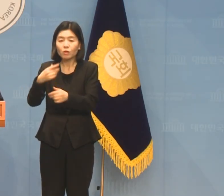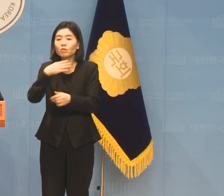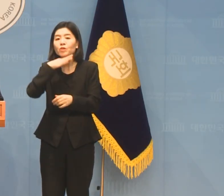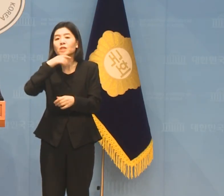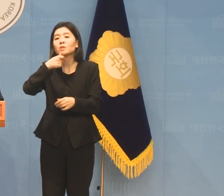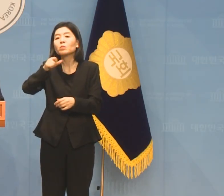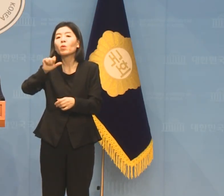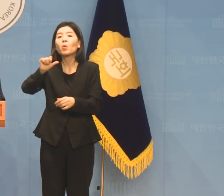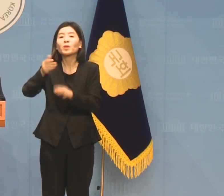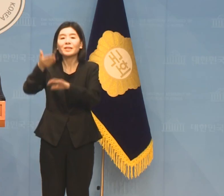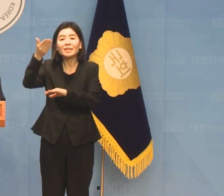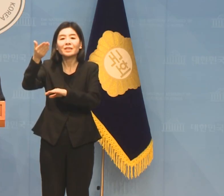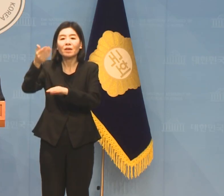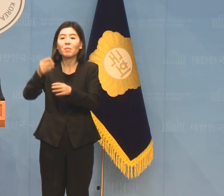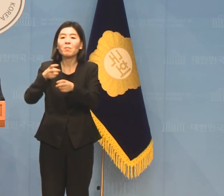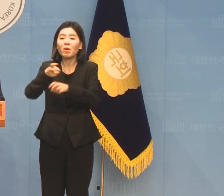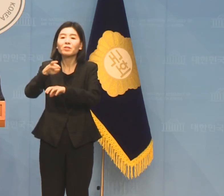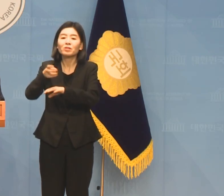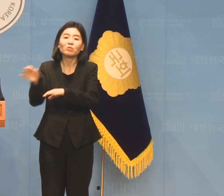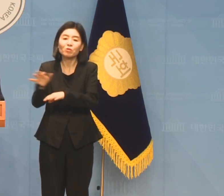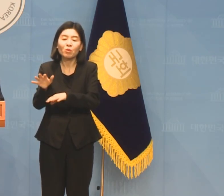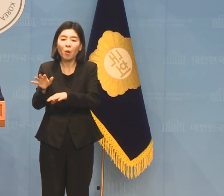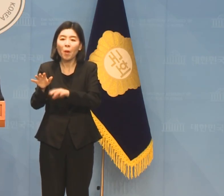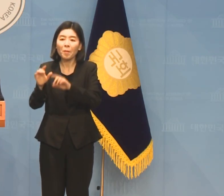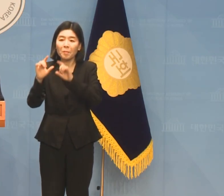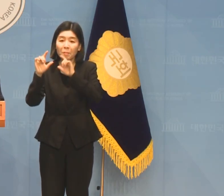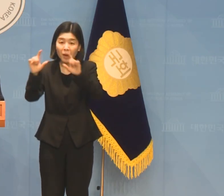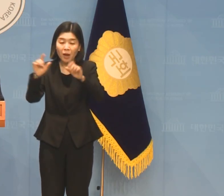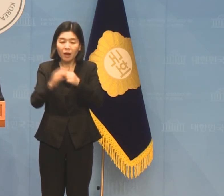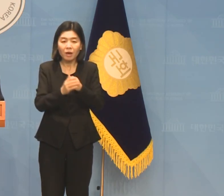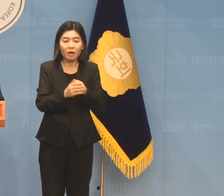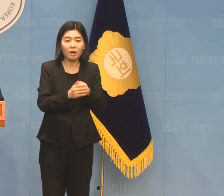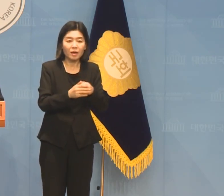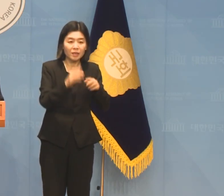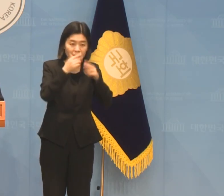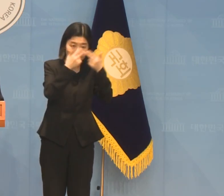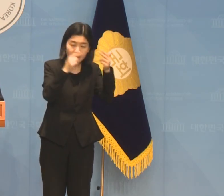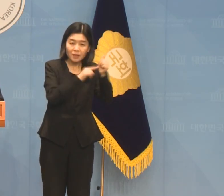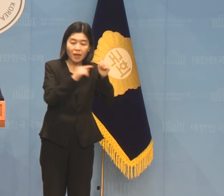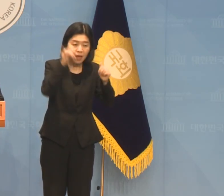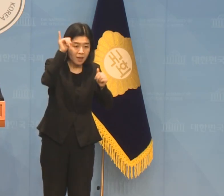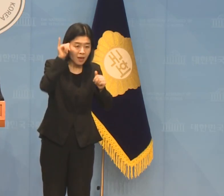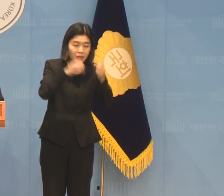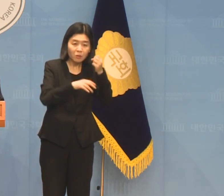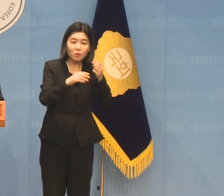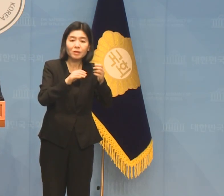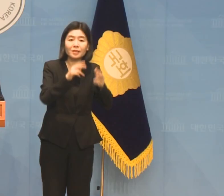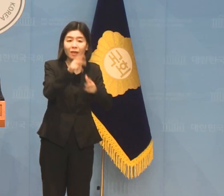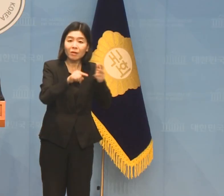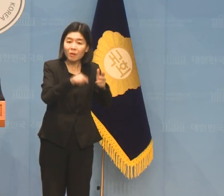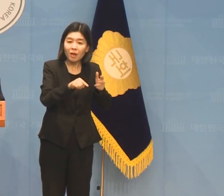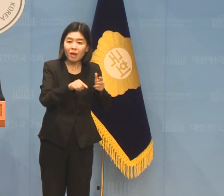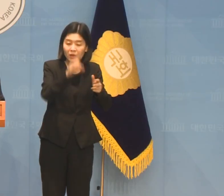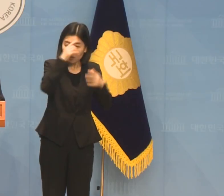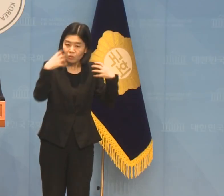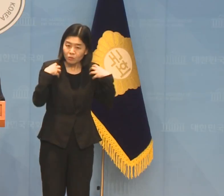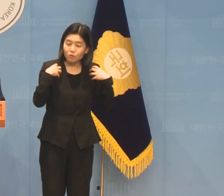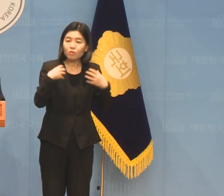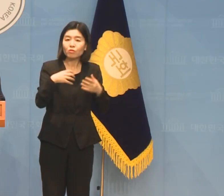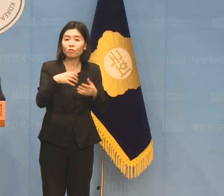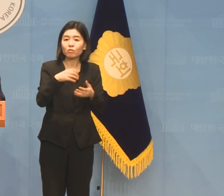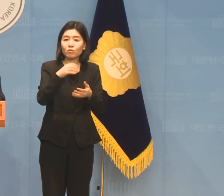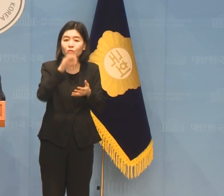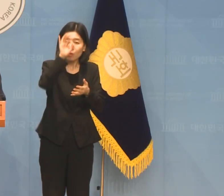공약했고 민주당 이재명 후보는 AI 기본사회를 운운하며 정부 지출을 개인 통장처럼 사용해대고